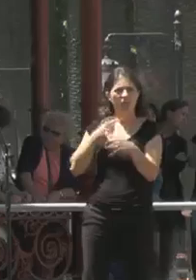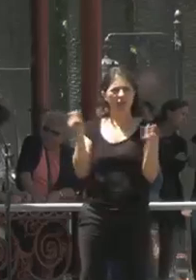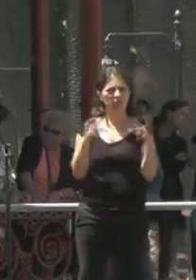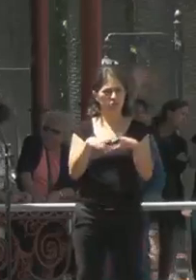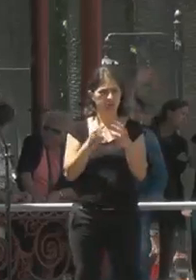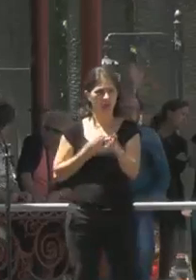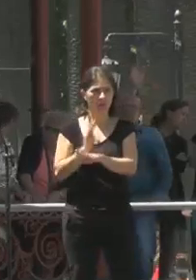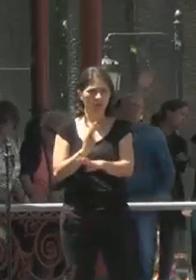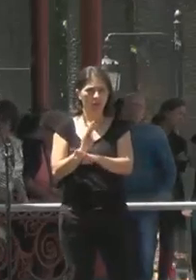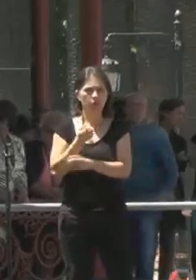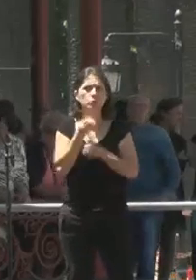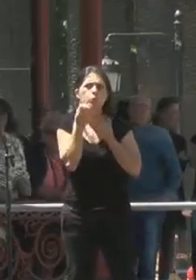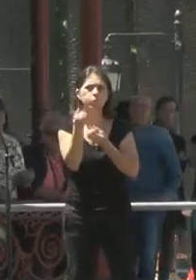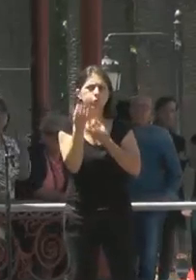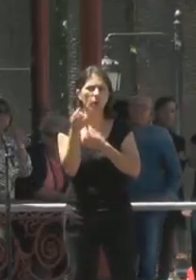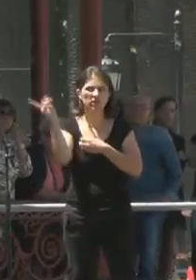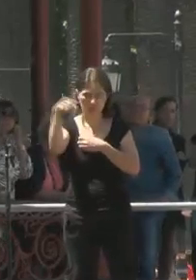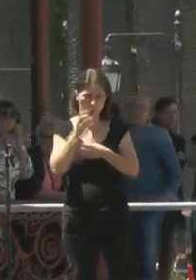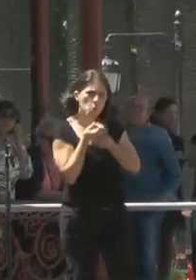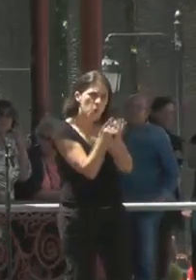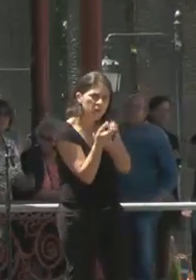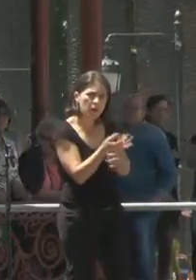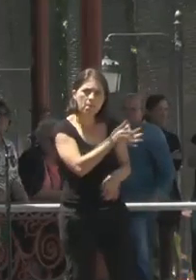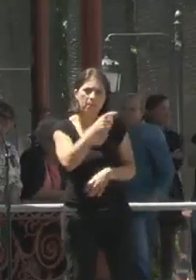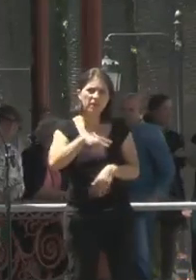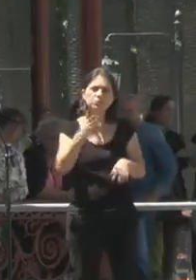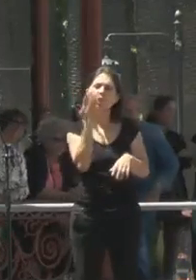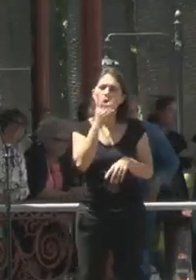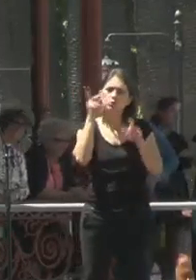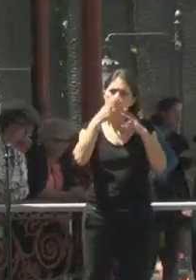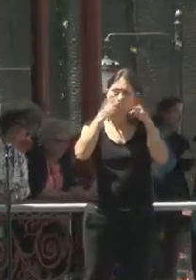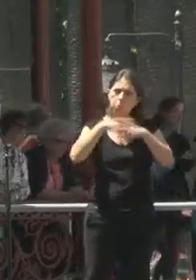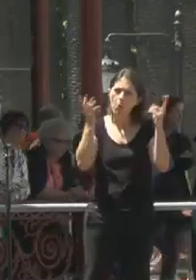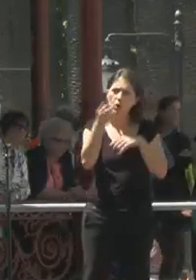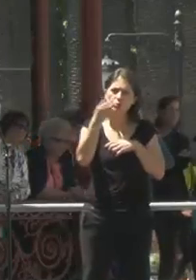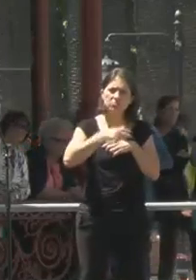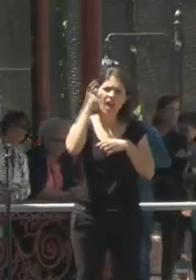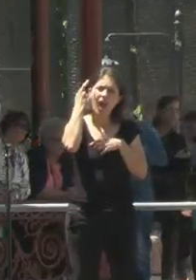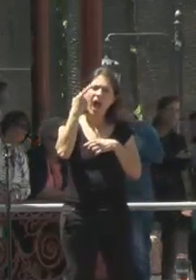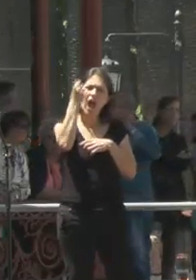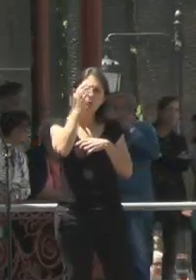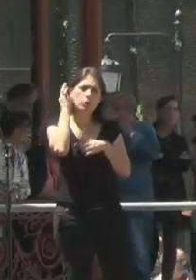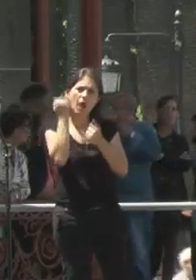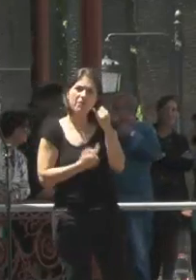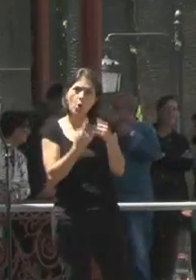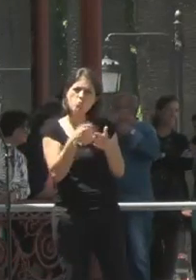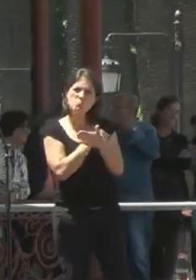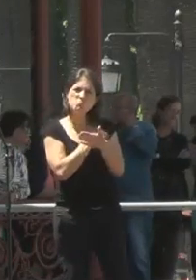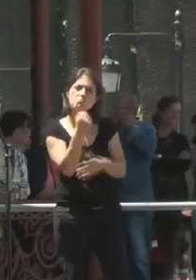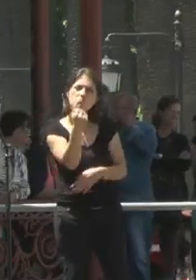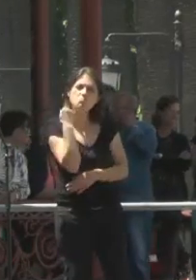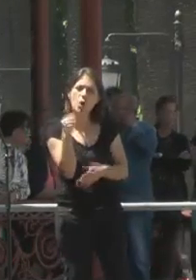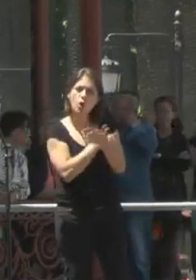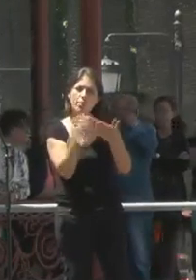municipal, cóntenlle aos alumnos e as alumnas dos colexios públicos da Coruña que este ano van a ver como se invirte máis d'1 millón de euros para